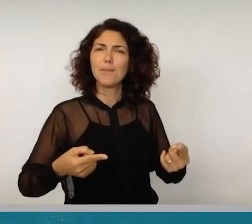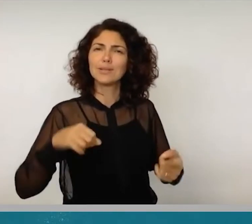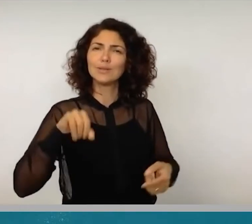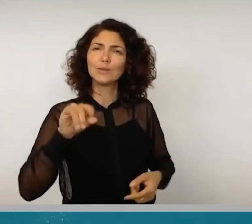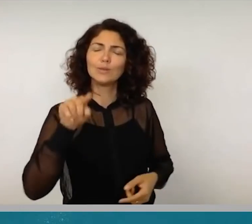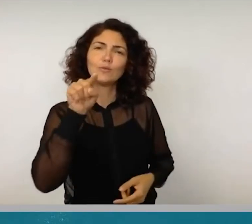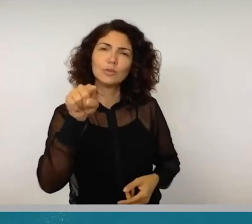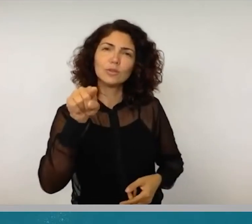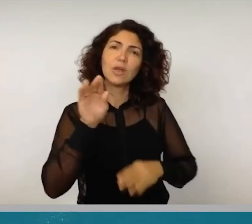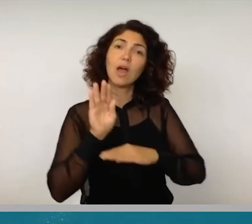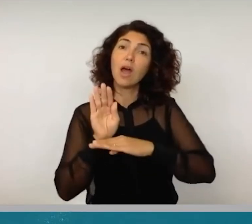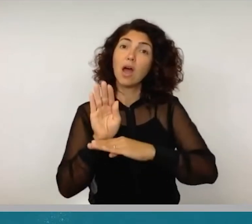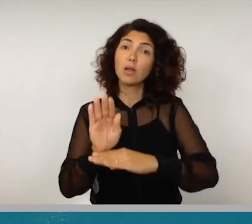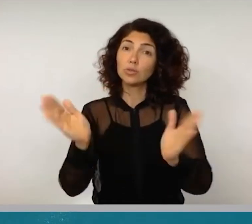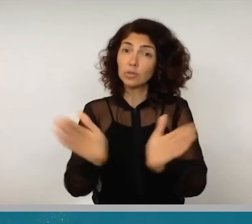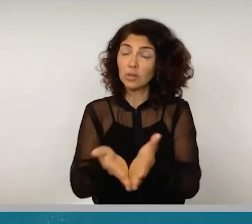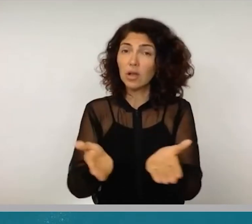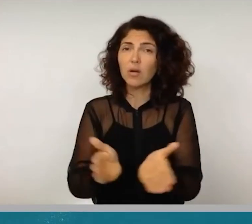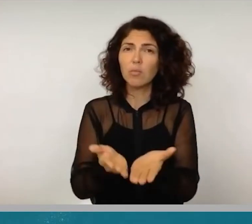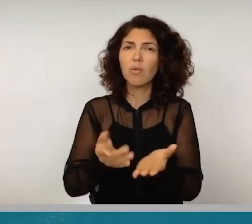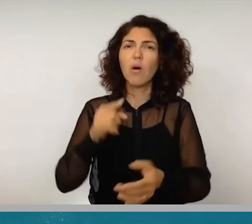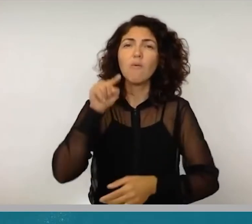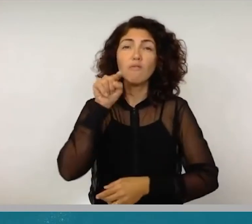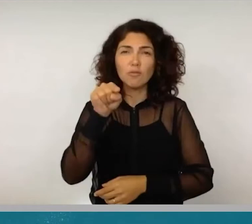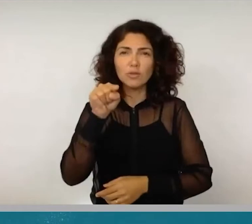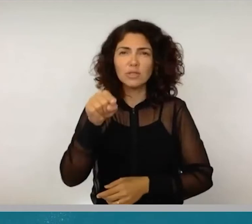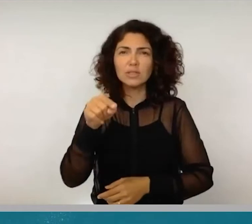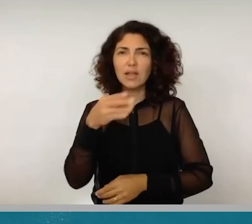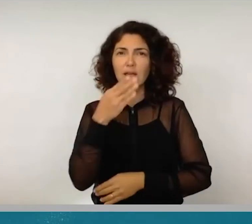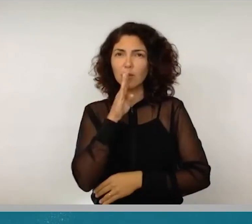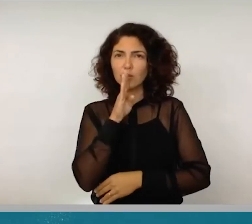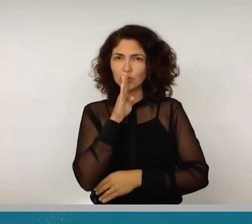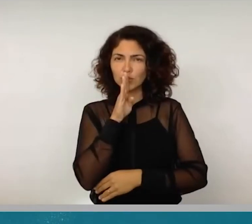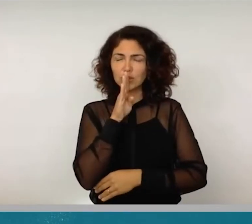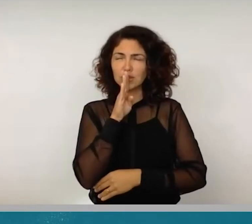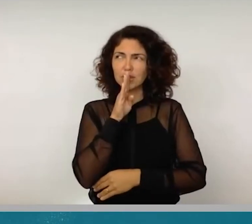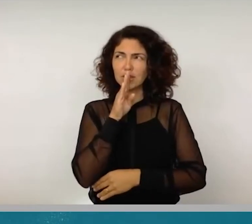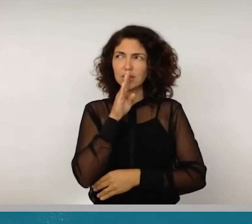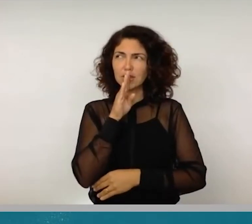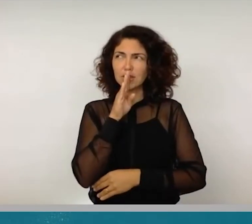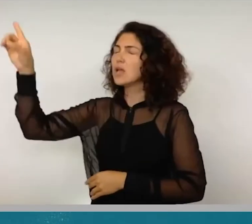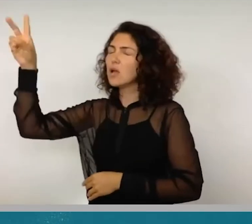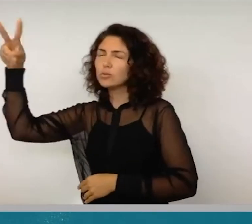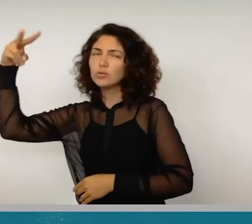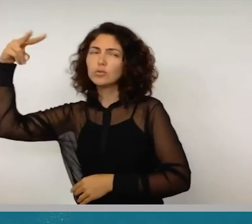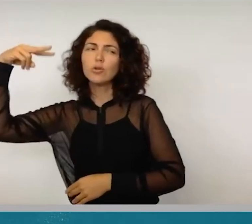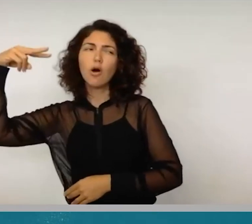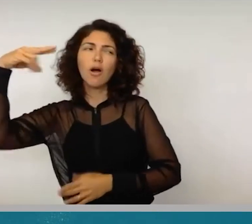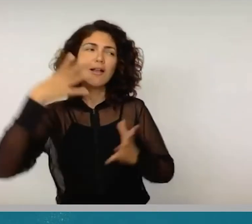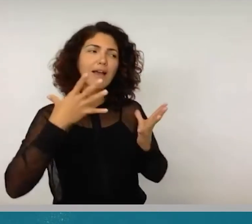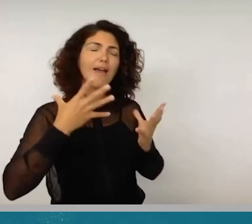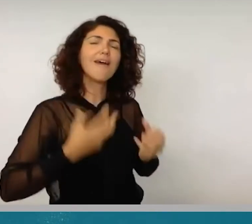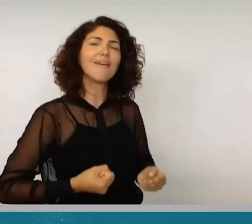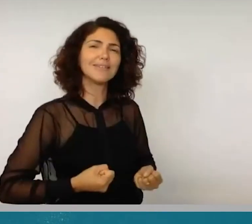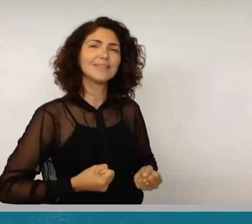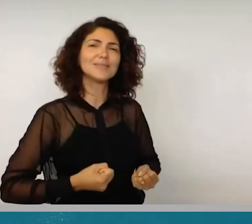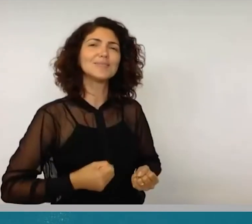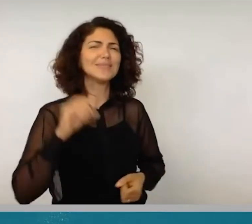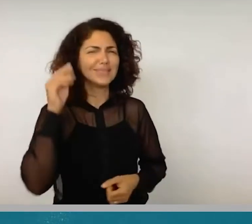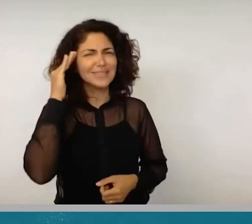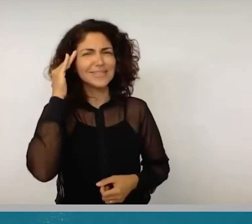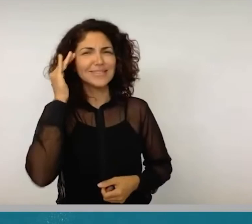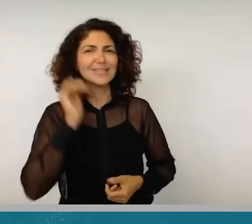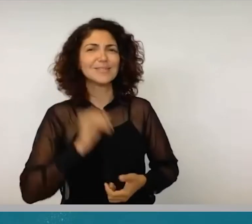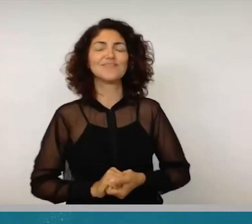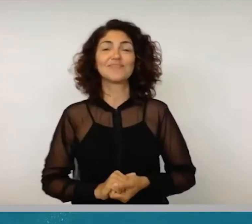a sua recompensa. Não terá recompensa diante de Deus, tá? Tu, porém, ao dares a esmola, ignore a tua mão esquerda